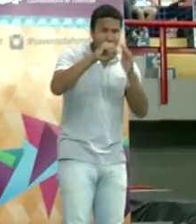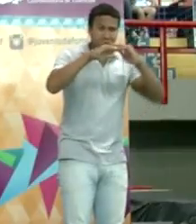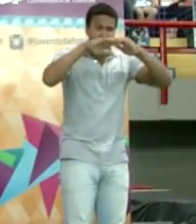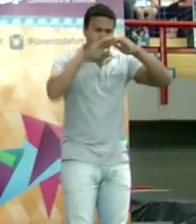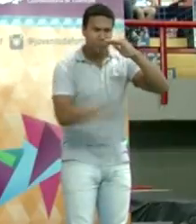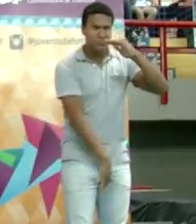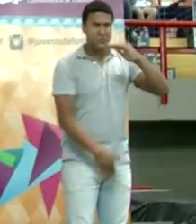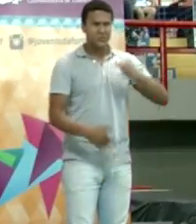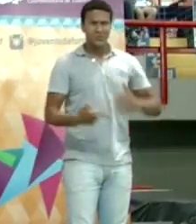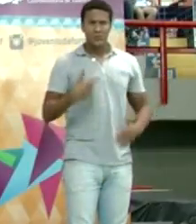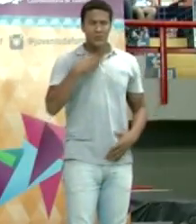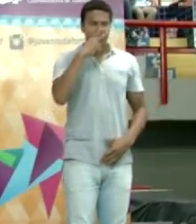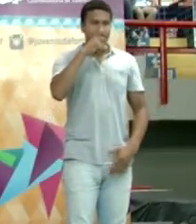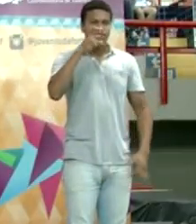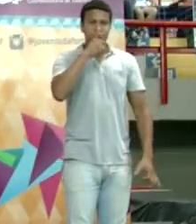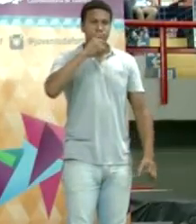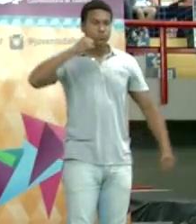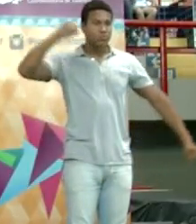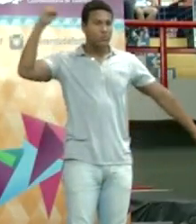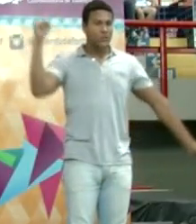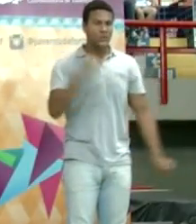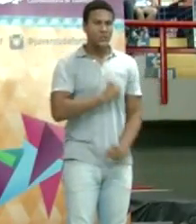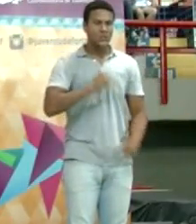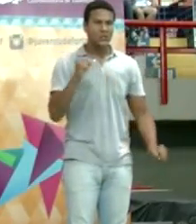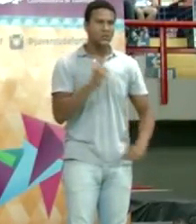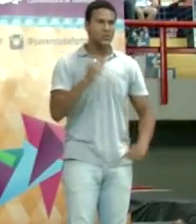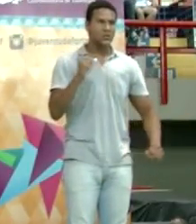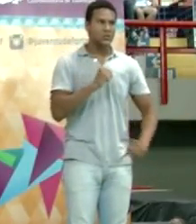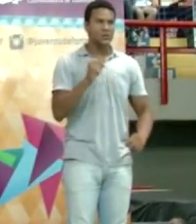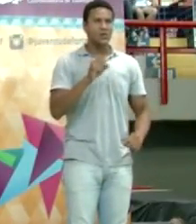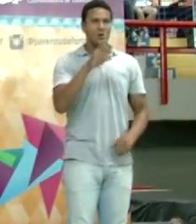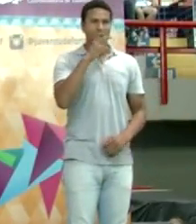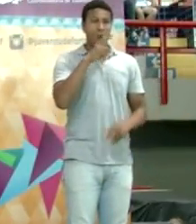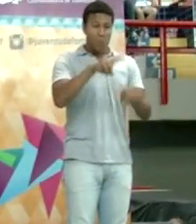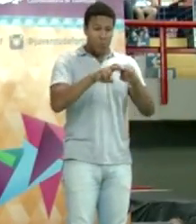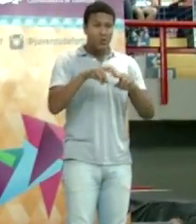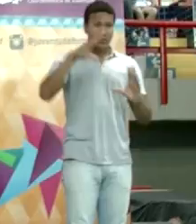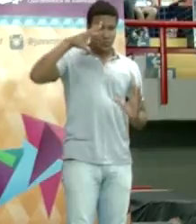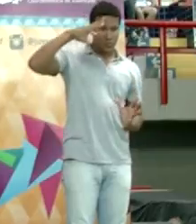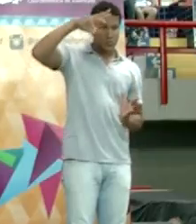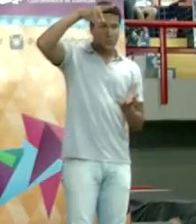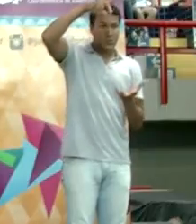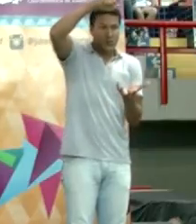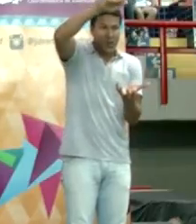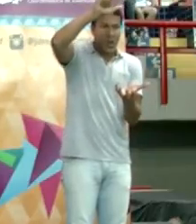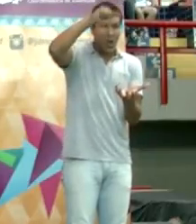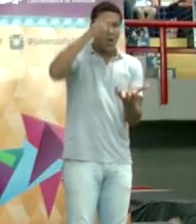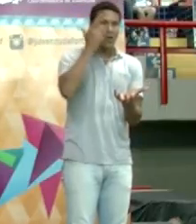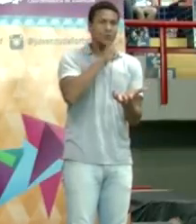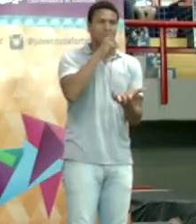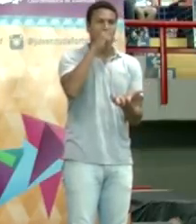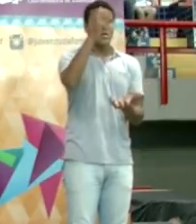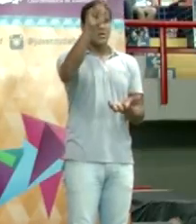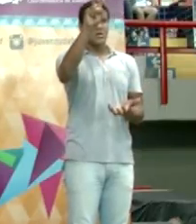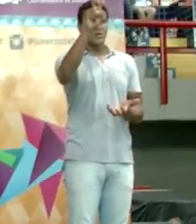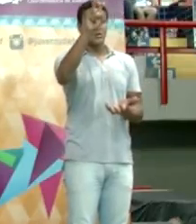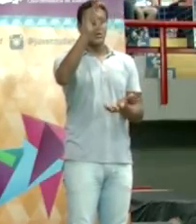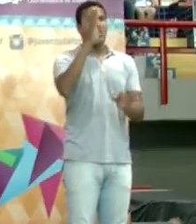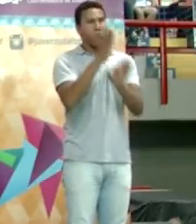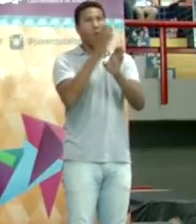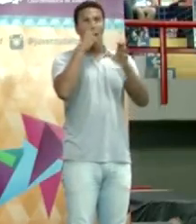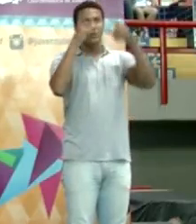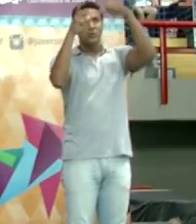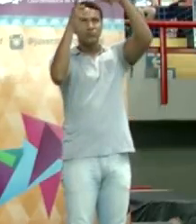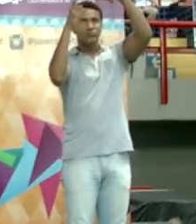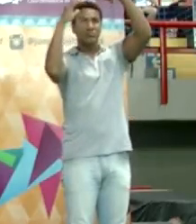muito frio. A temperatura média do planeta, graças ao efeito estufa, é 15 graus Celsius. Que é uma temperatura